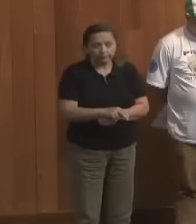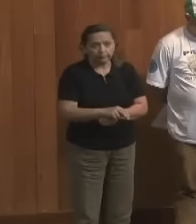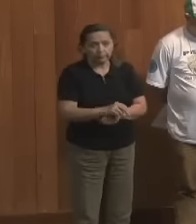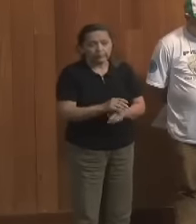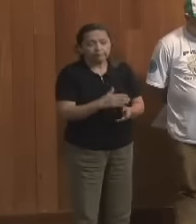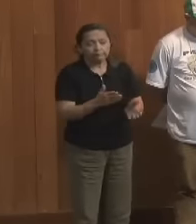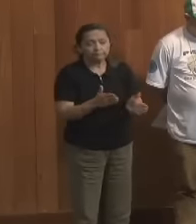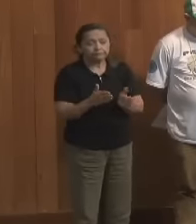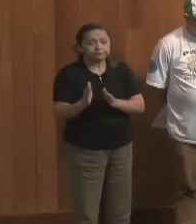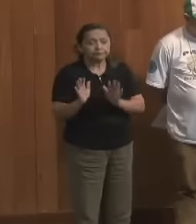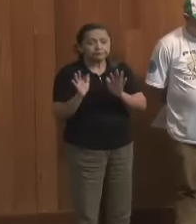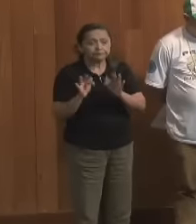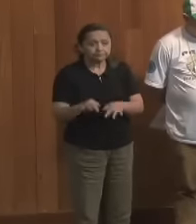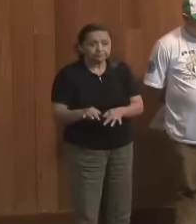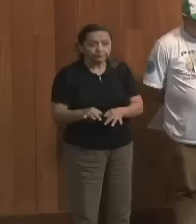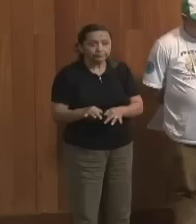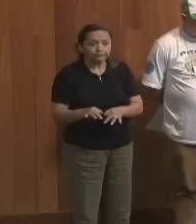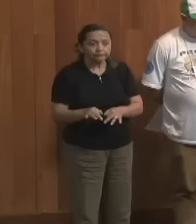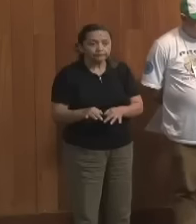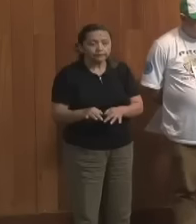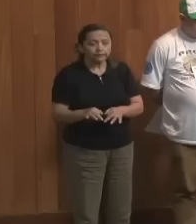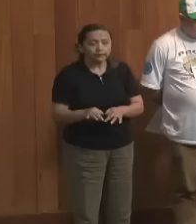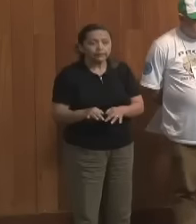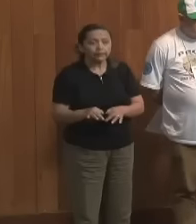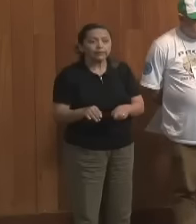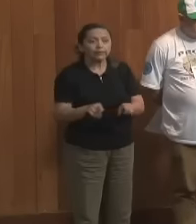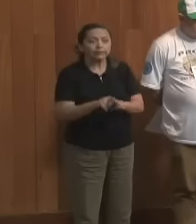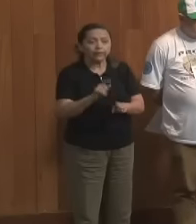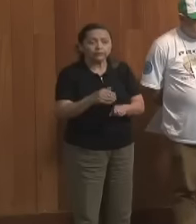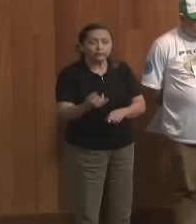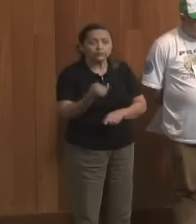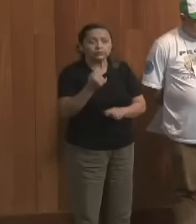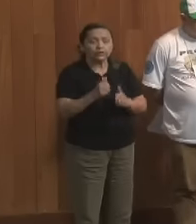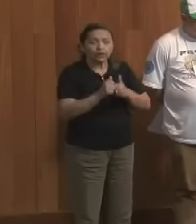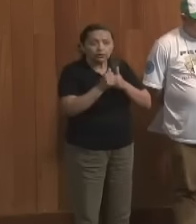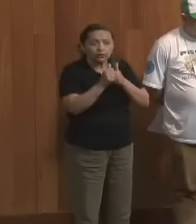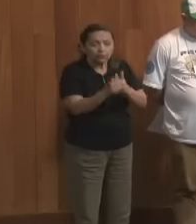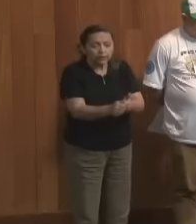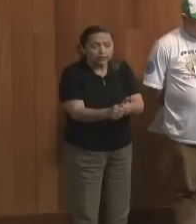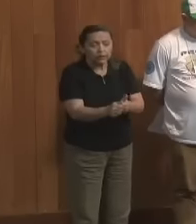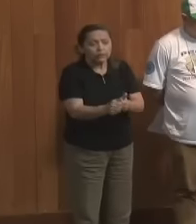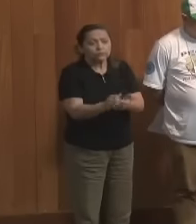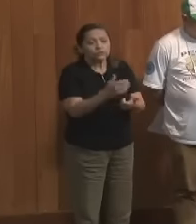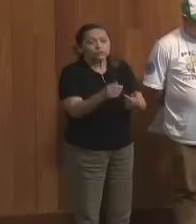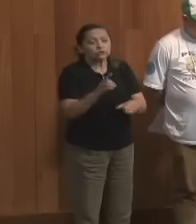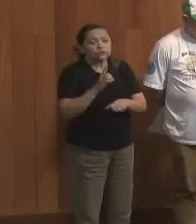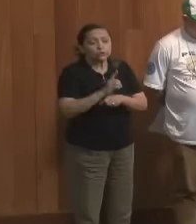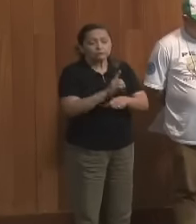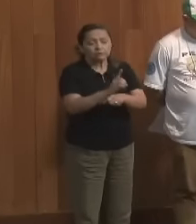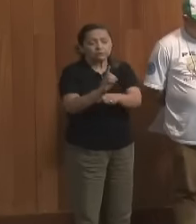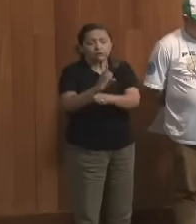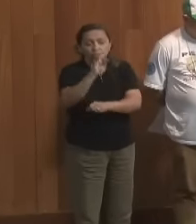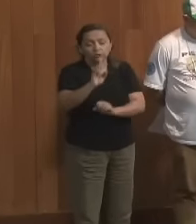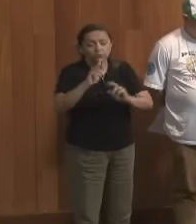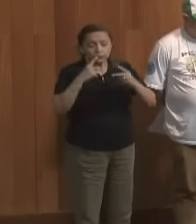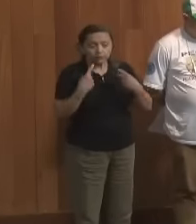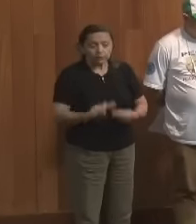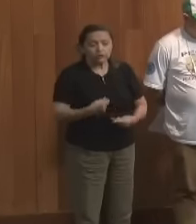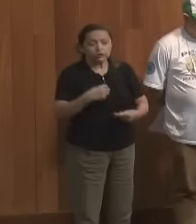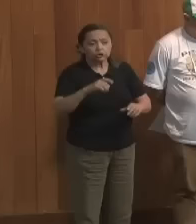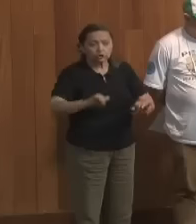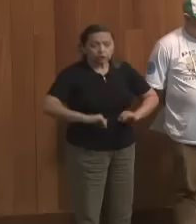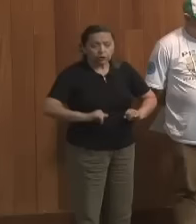E, por fim, e não menos importante, acompanhar os casos de defensores de direitos humanos